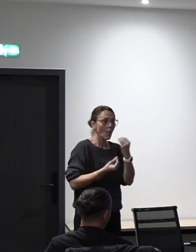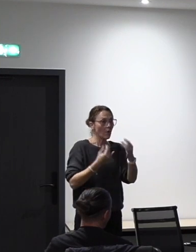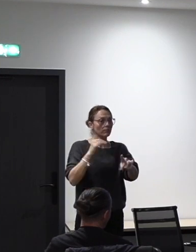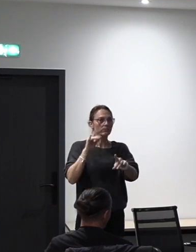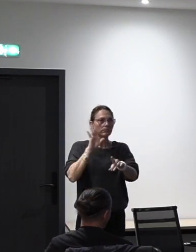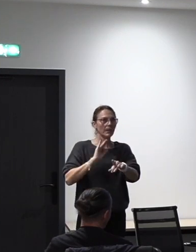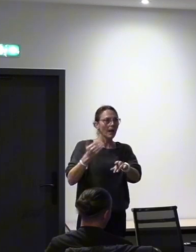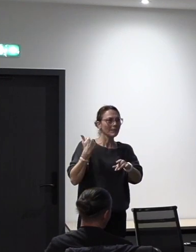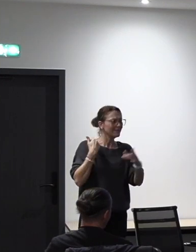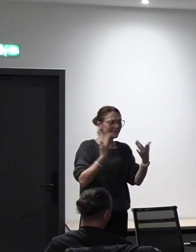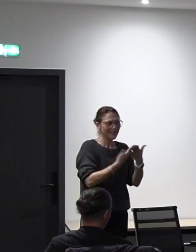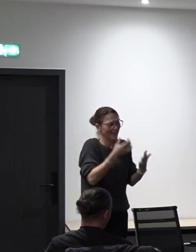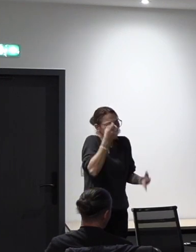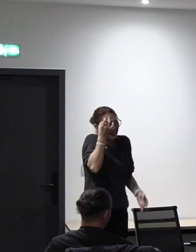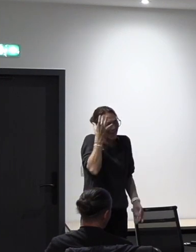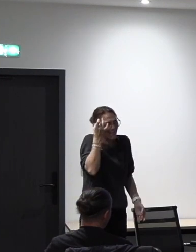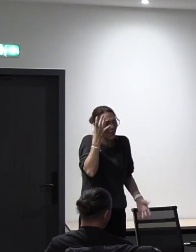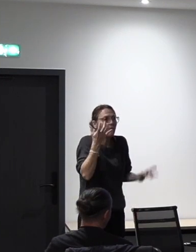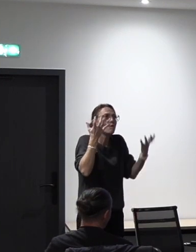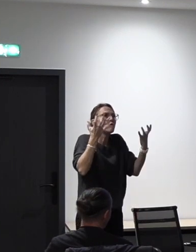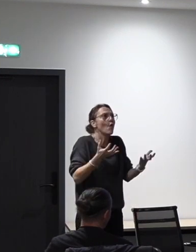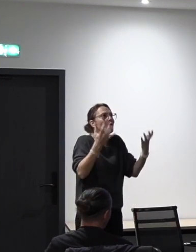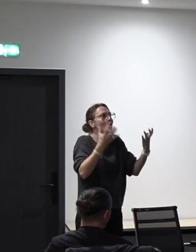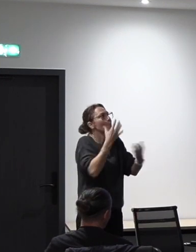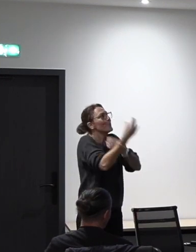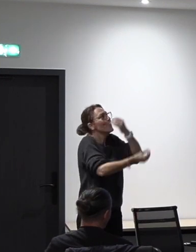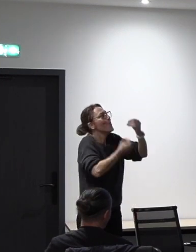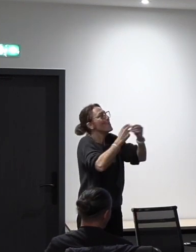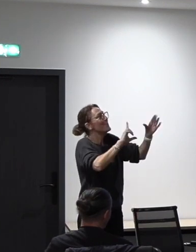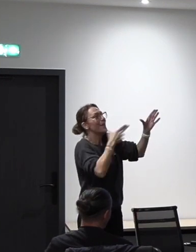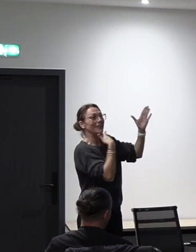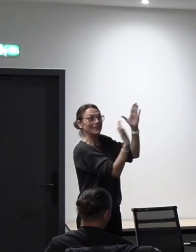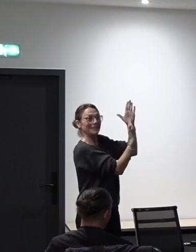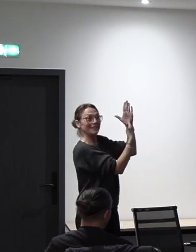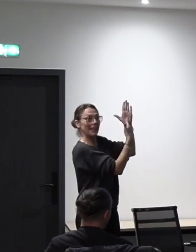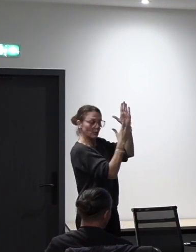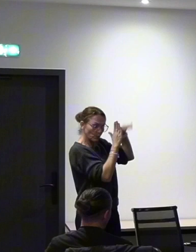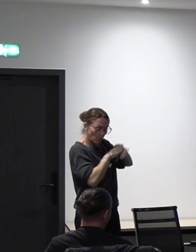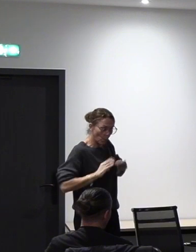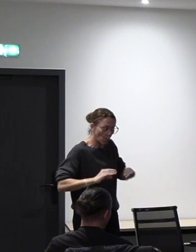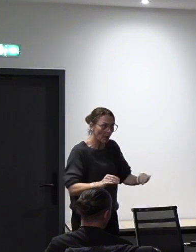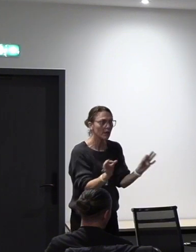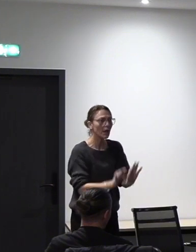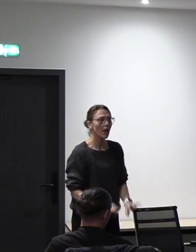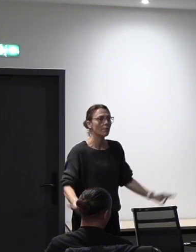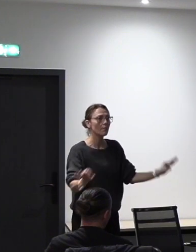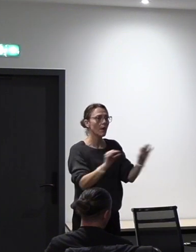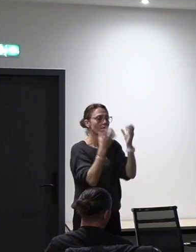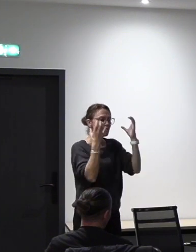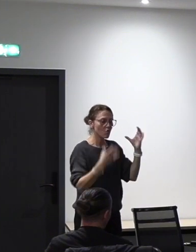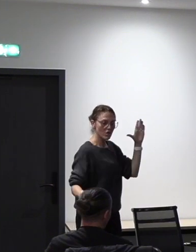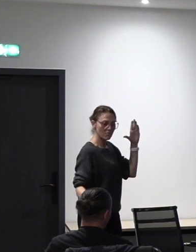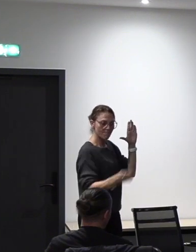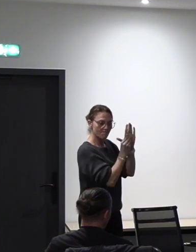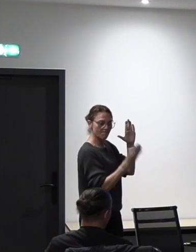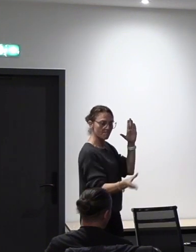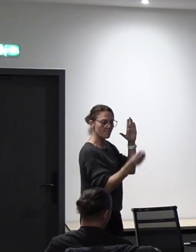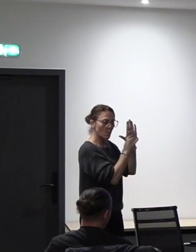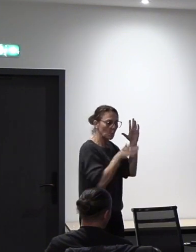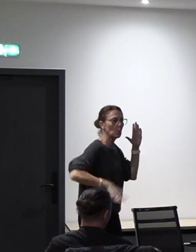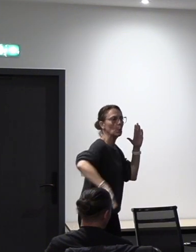On est dans l'absurdité. On veut créer un idéal qui n'existe pas, et c'est ce que je vous ai dit, on veut formater, on veut normer.